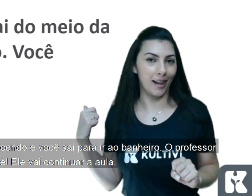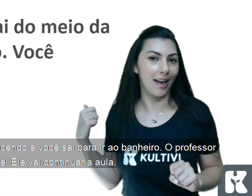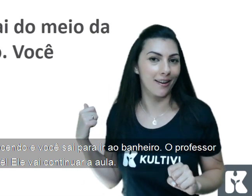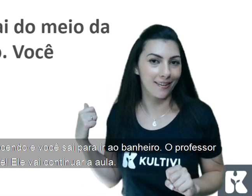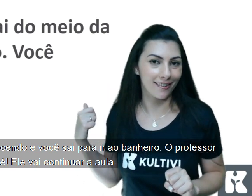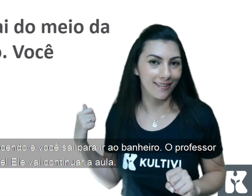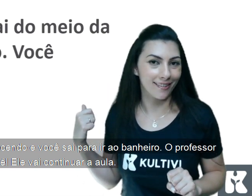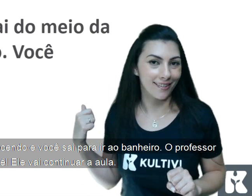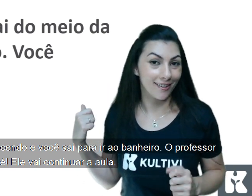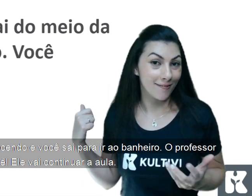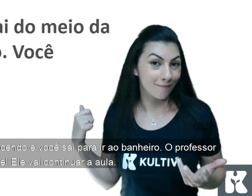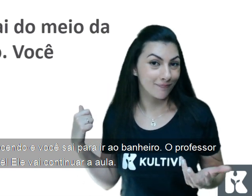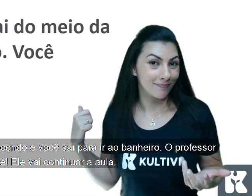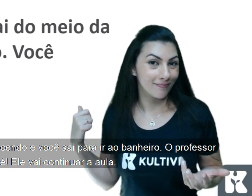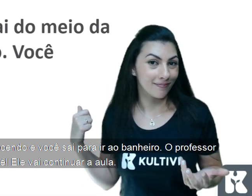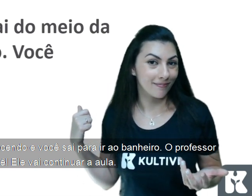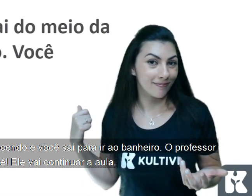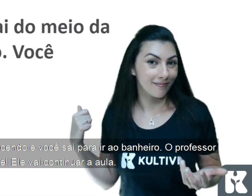de falar?